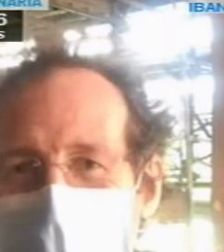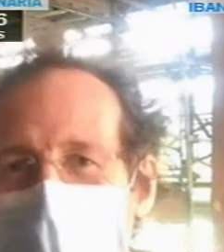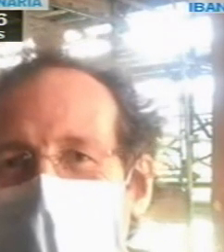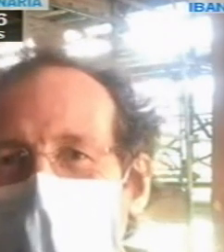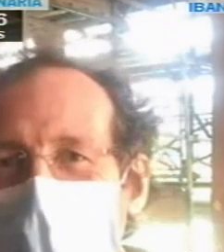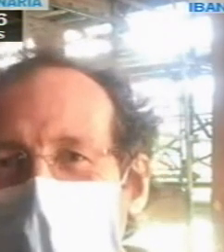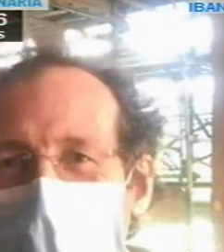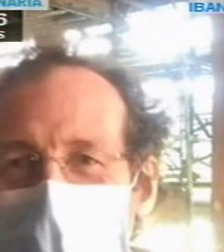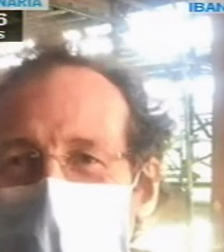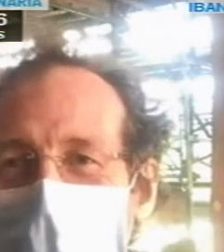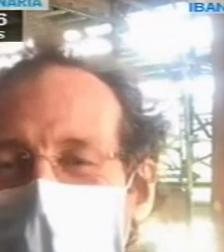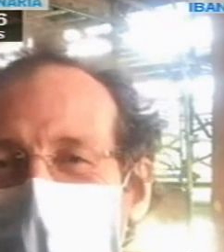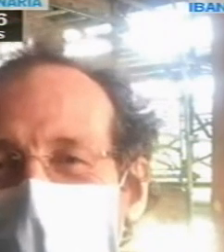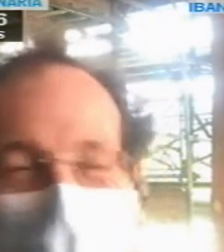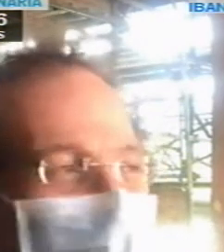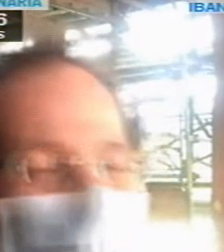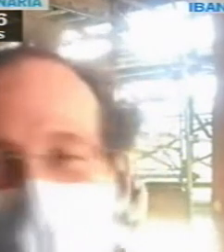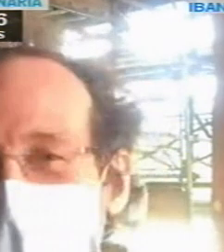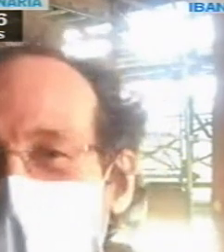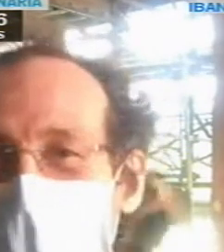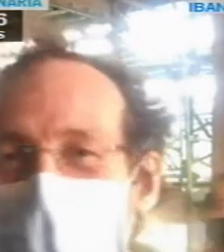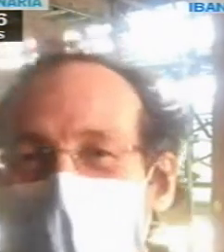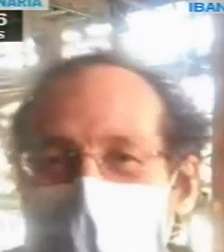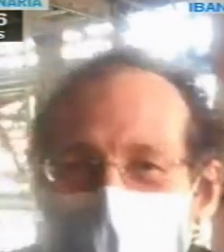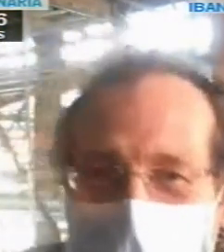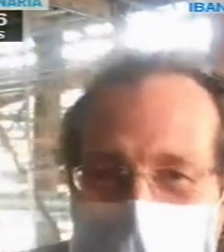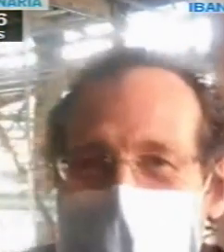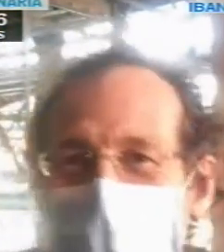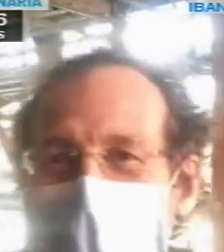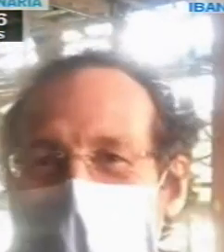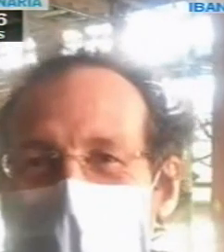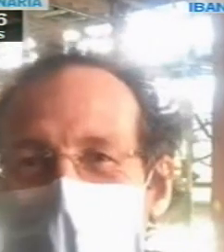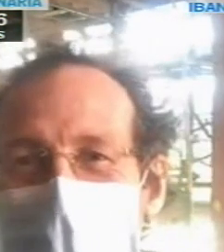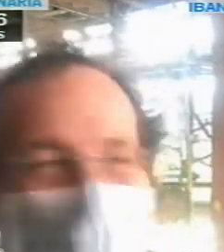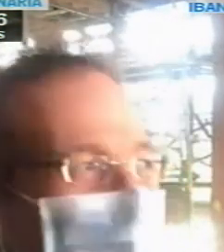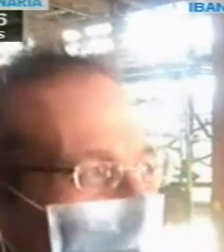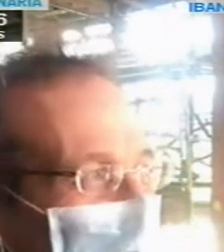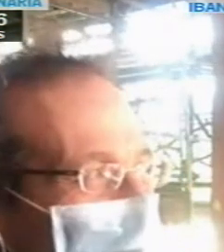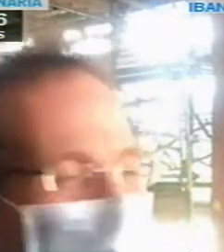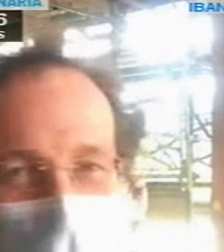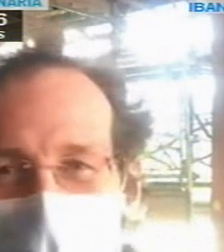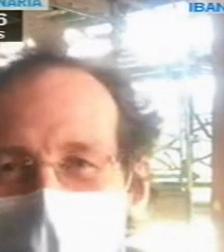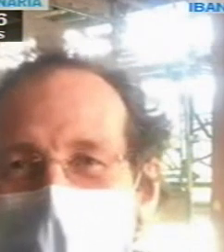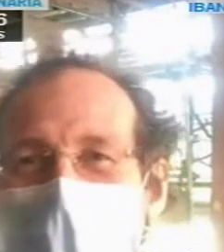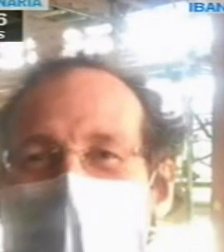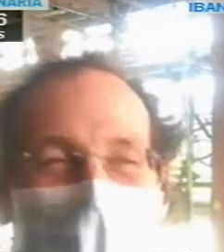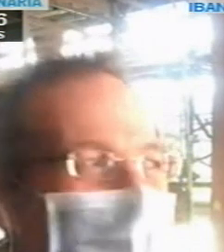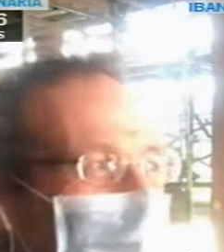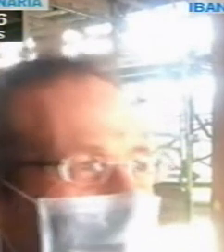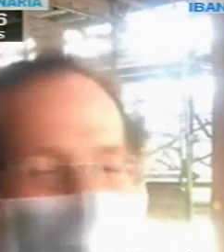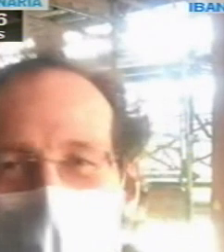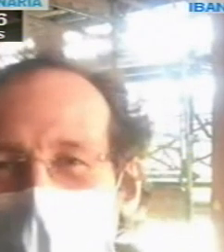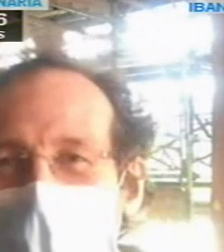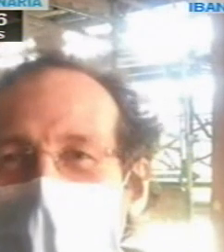Federico? Beh, intanto direi che la notizia è che c'è tantissima gente a passeggio che attraversa il ponte, penso si dirigano in parte